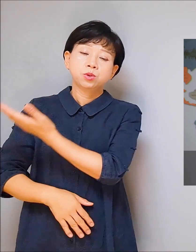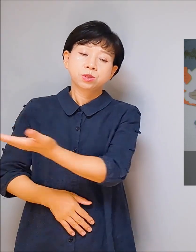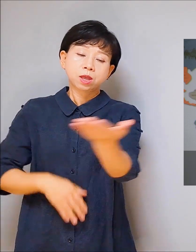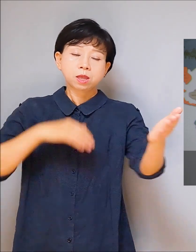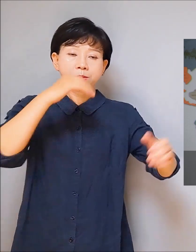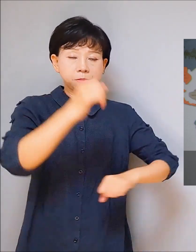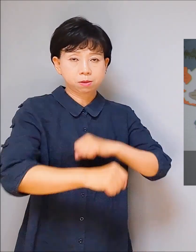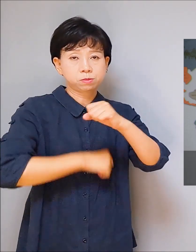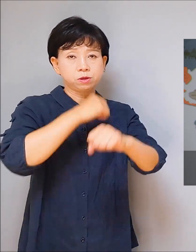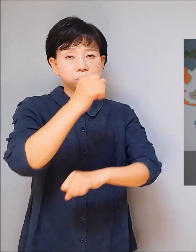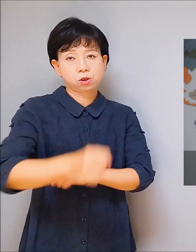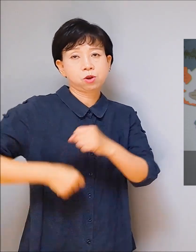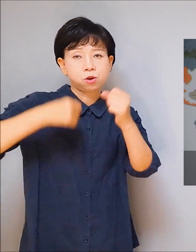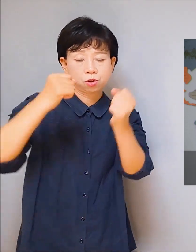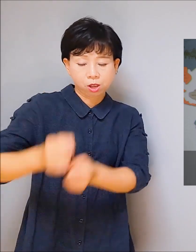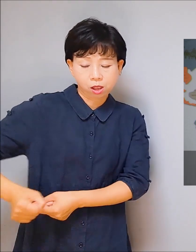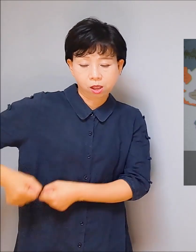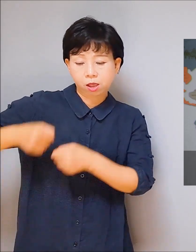바다로 내 맘